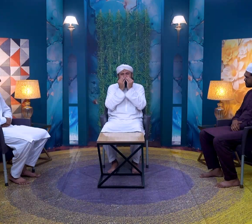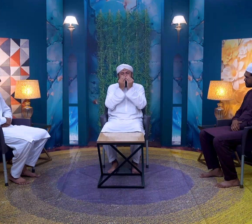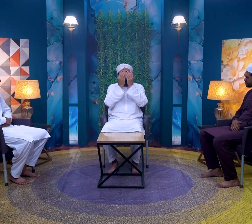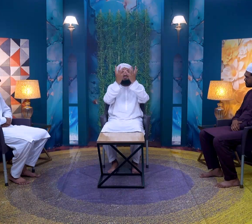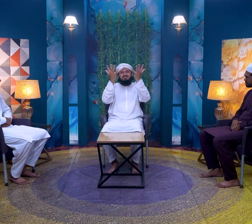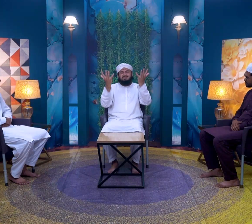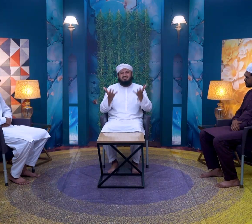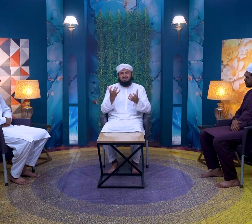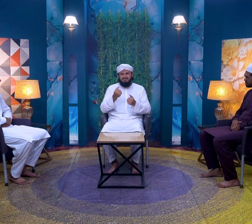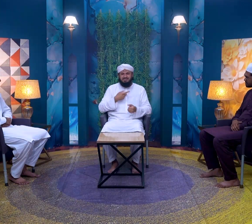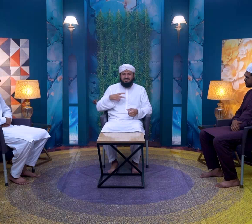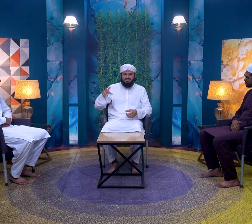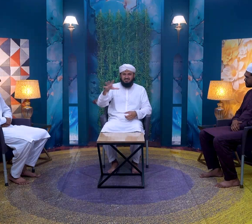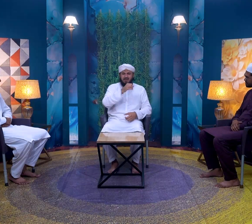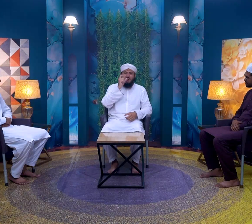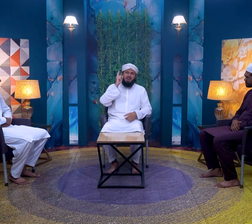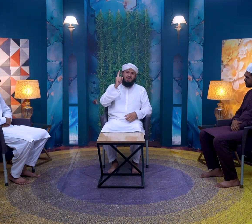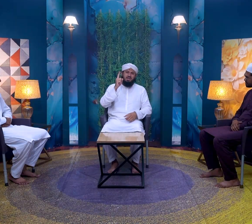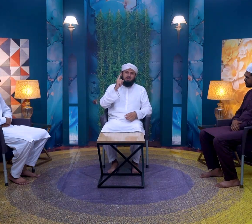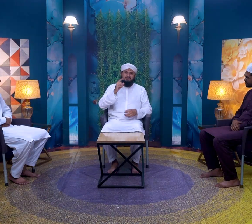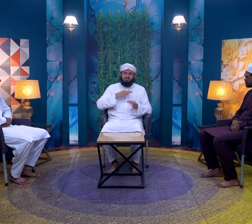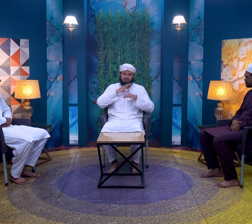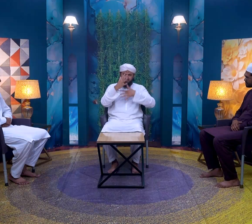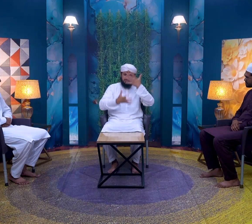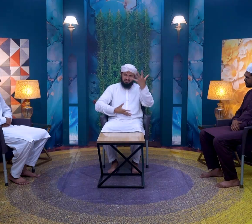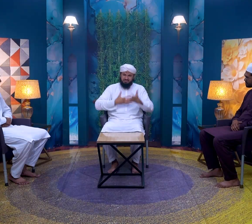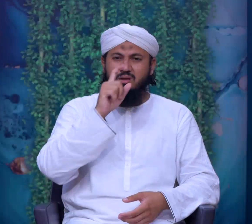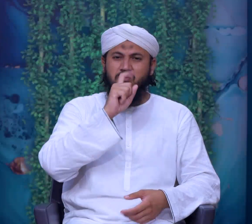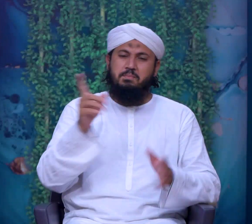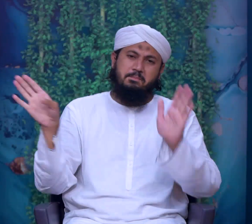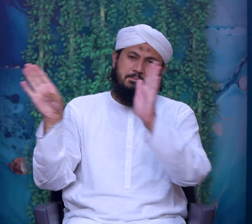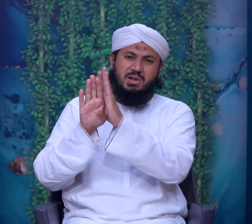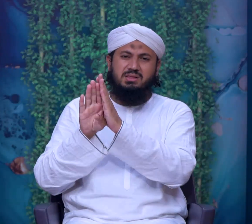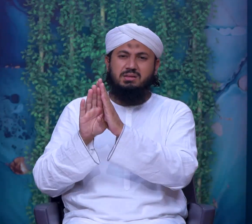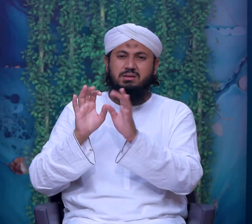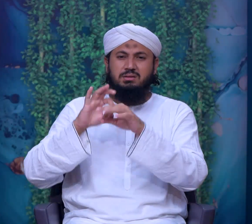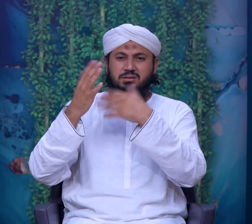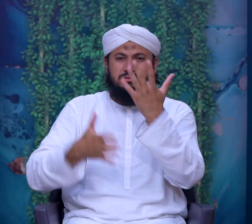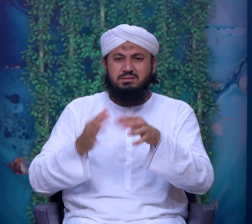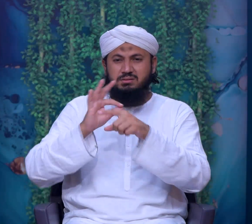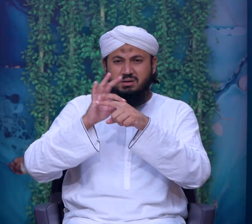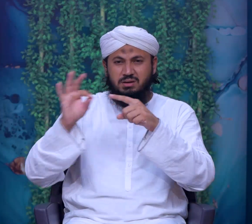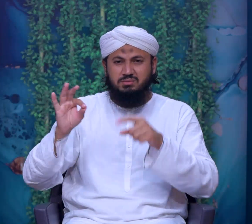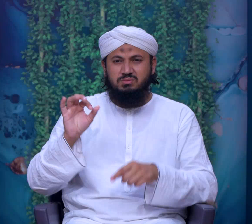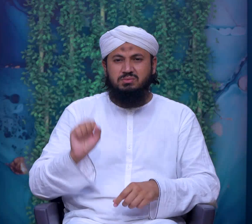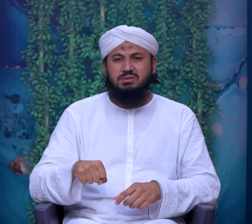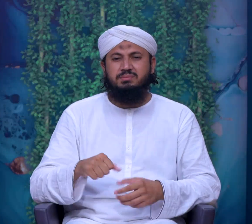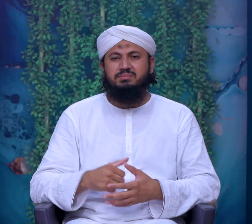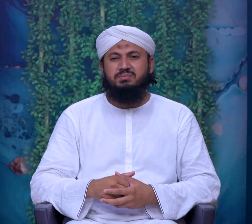کو خوشبوؤں سے معطر کر دے، اے مالک داروغہ جہنم جہنم کے دروازے بند کر دے، کیونکہ آج کی رات میری قدرت